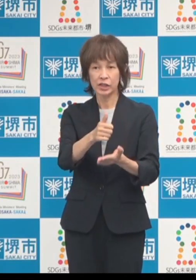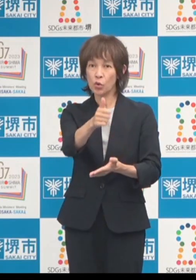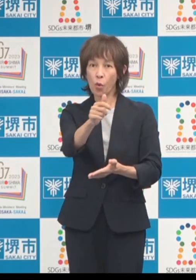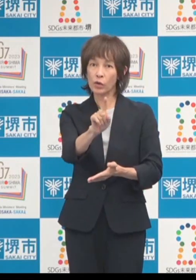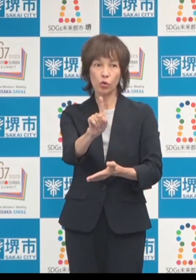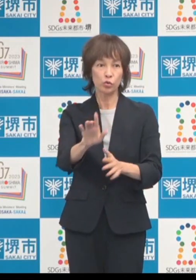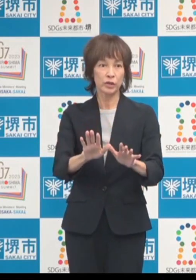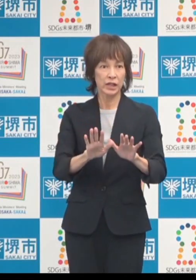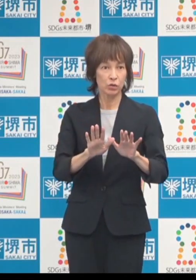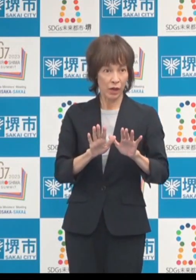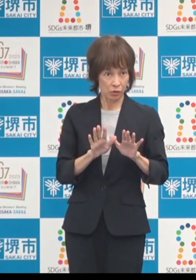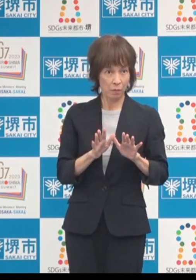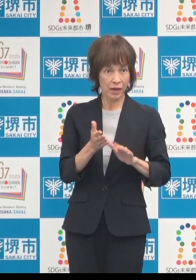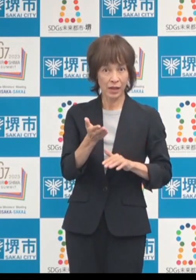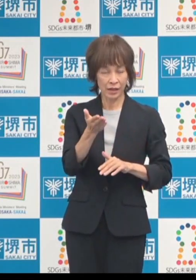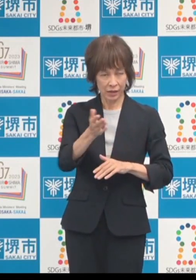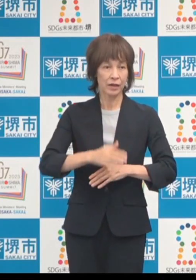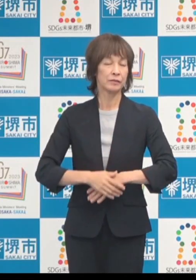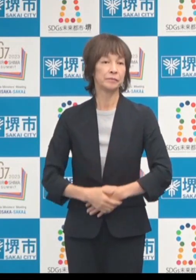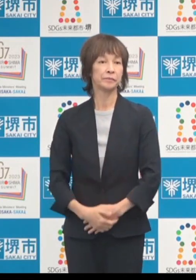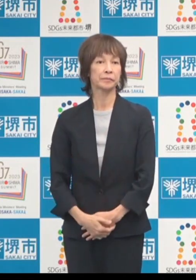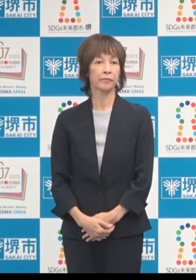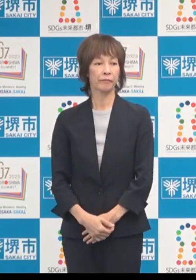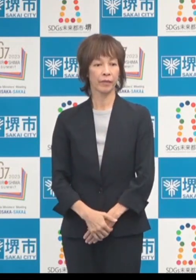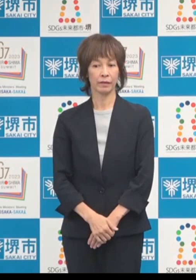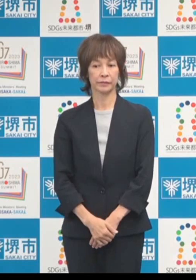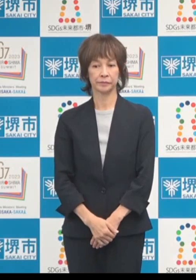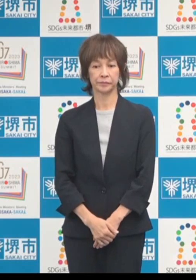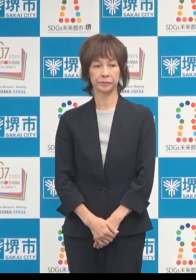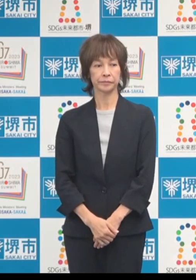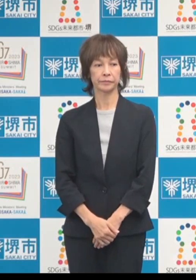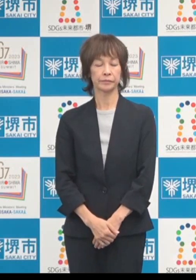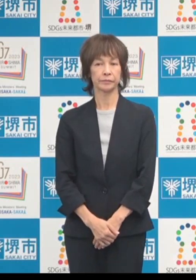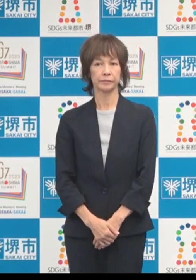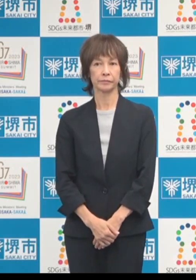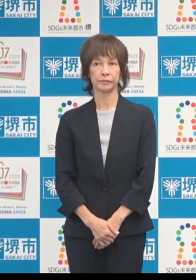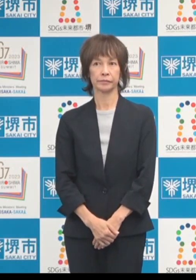めかお聞かせいただけますでしょうか。